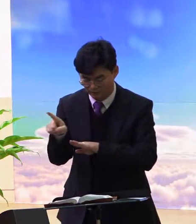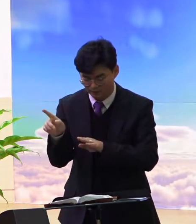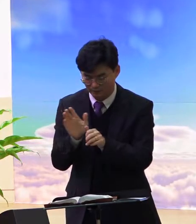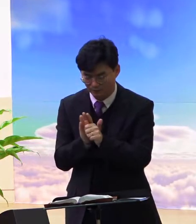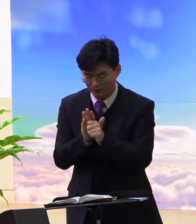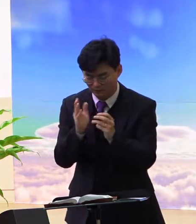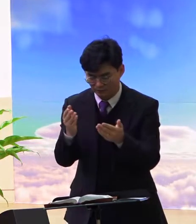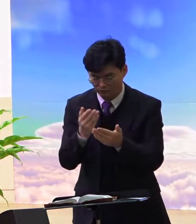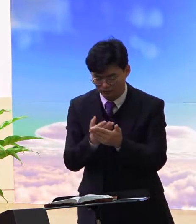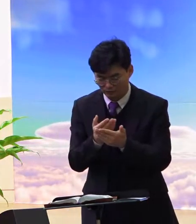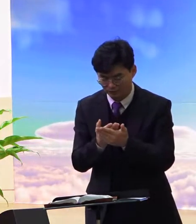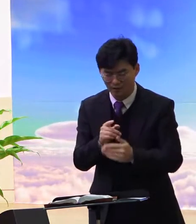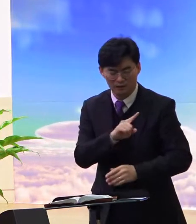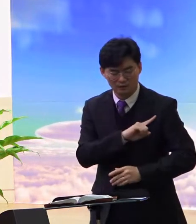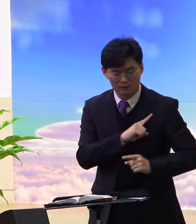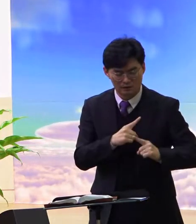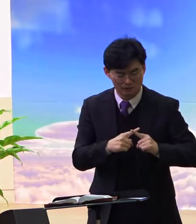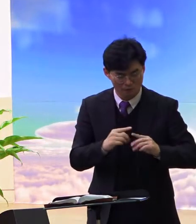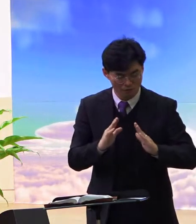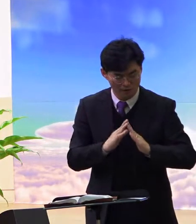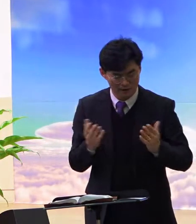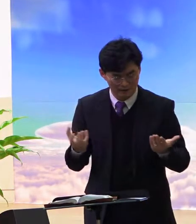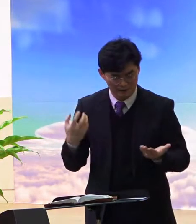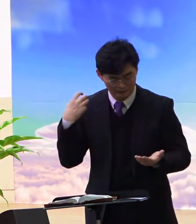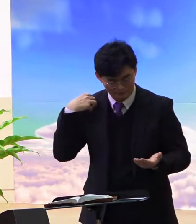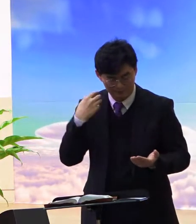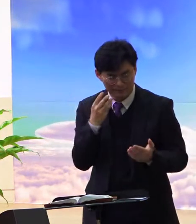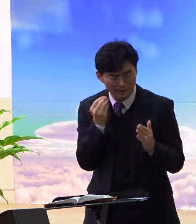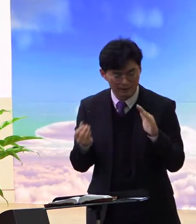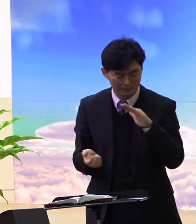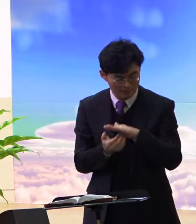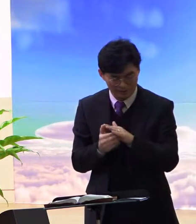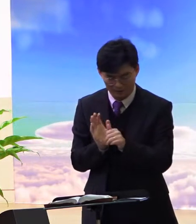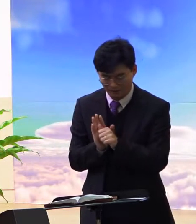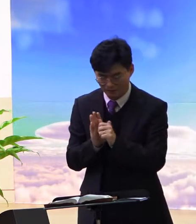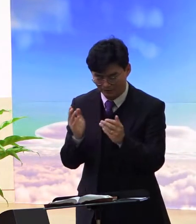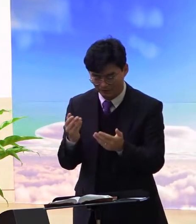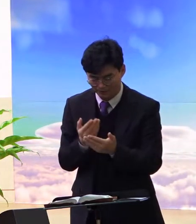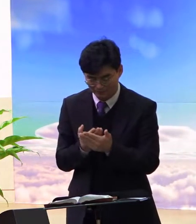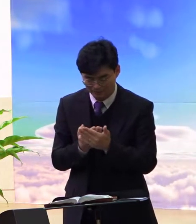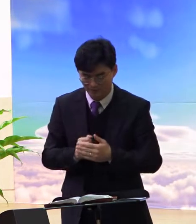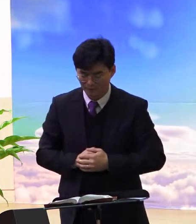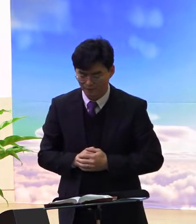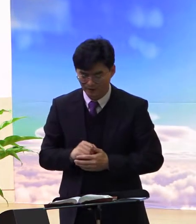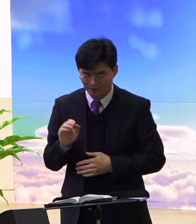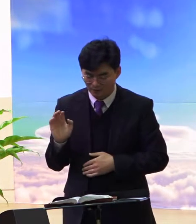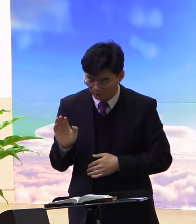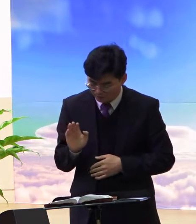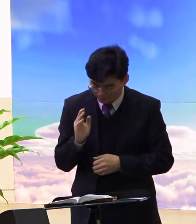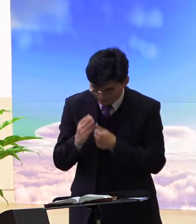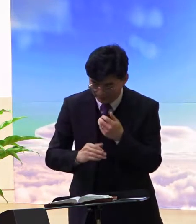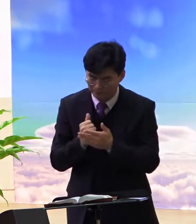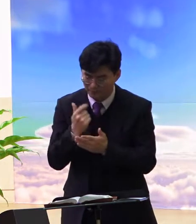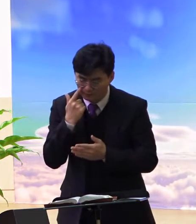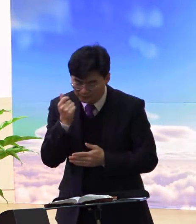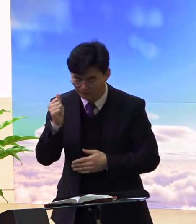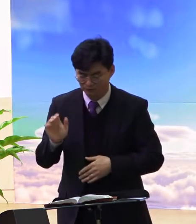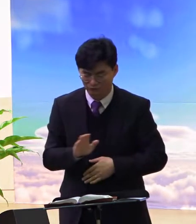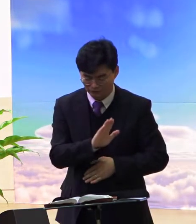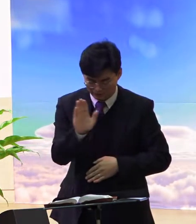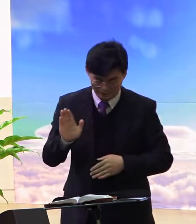사명을 우리 교회가 감당하게 하여 주시옵소서. 하나님, 우리에게 변화를 발부하는 갈급한